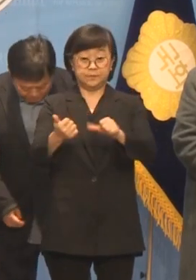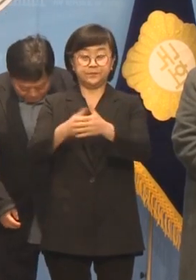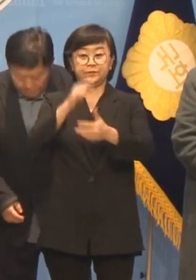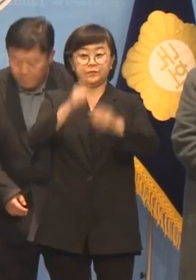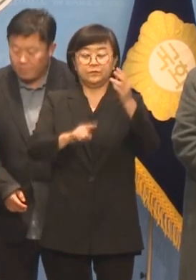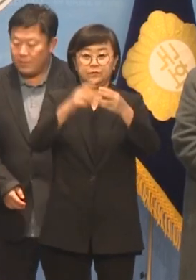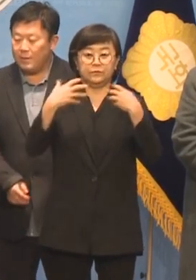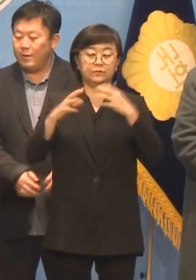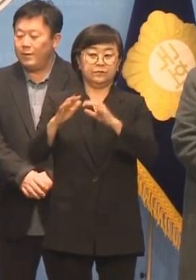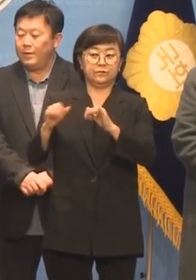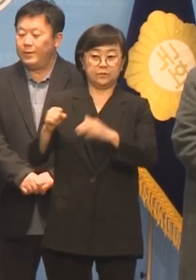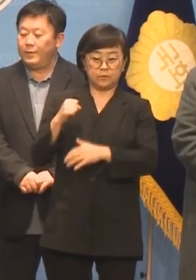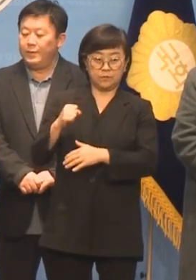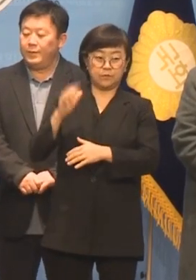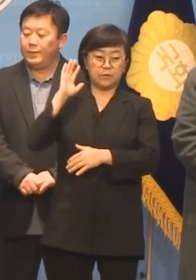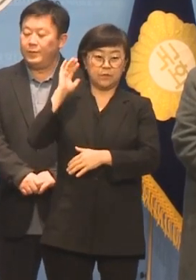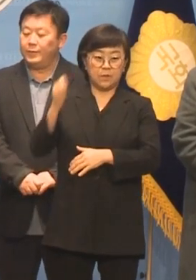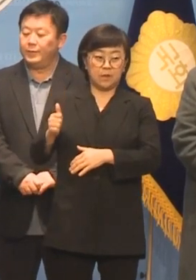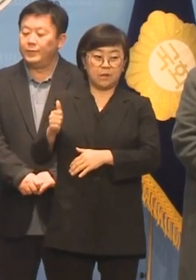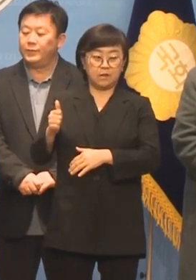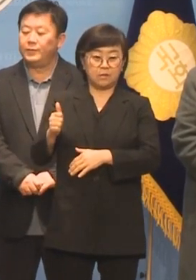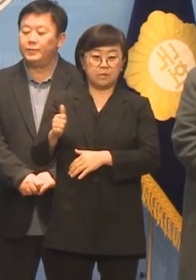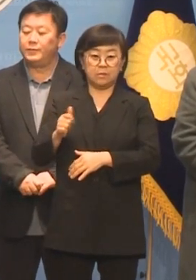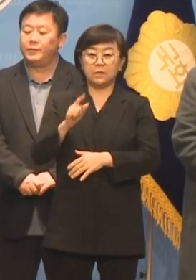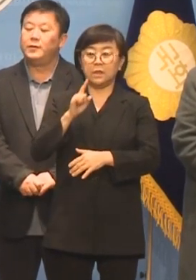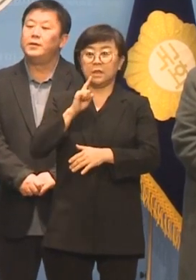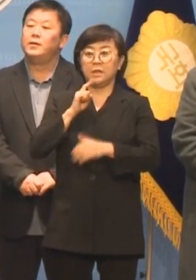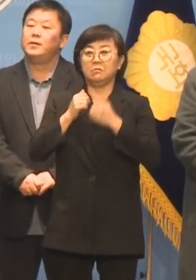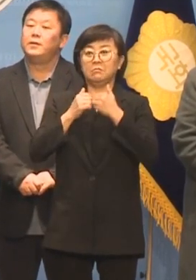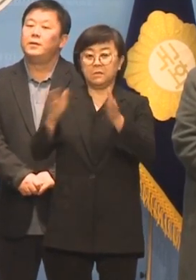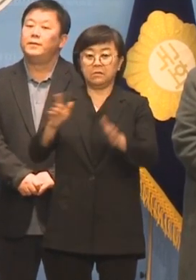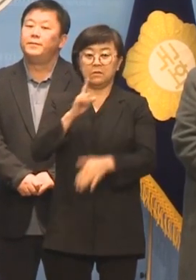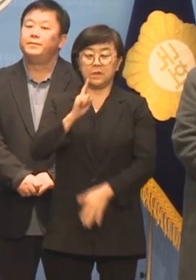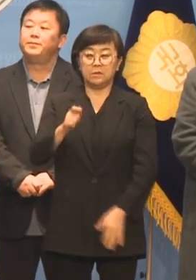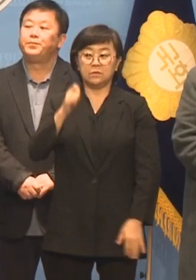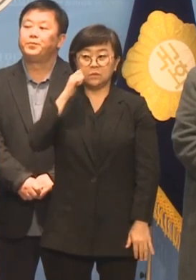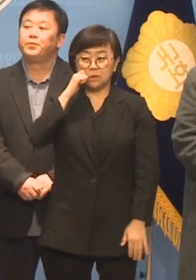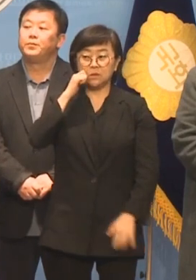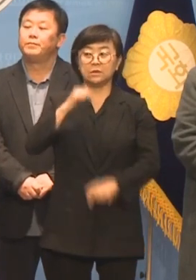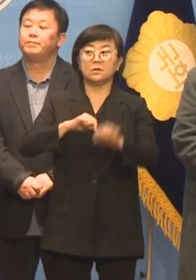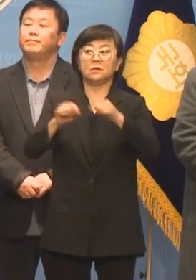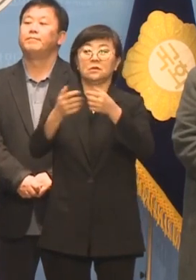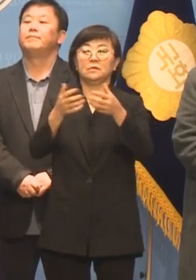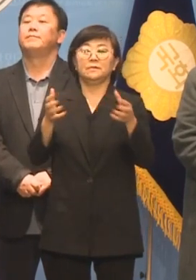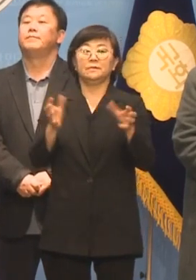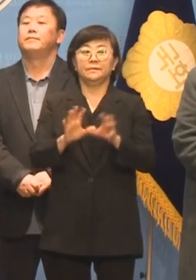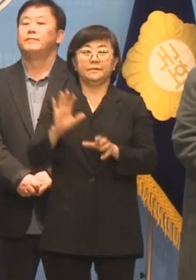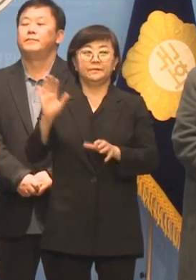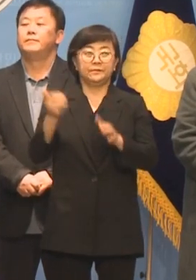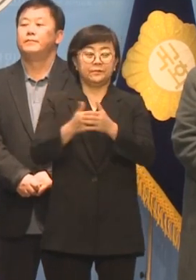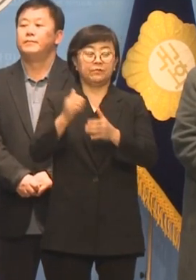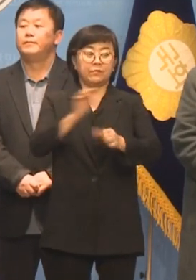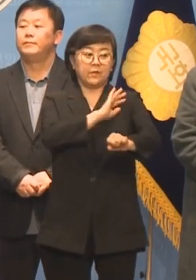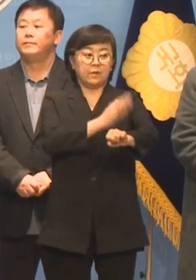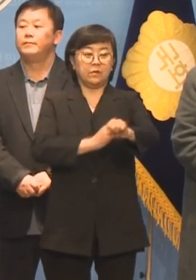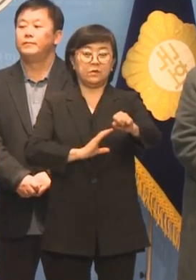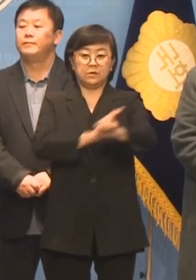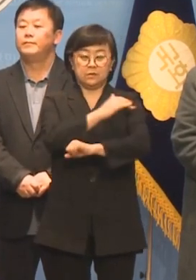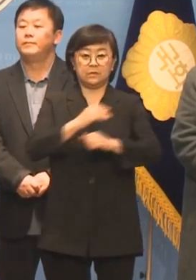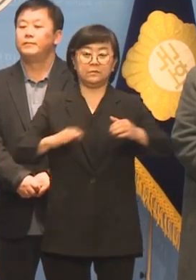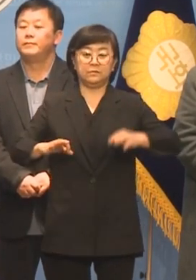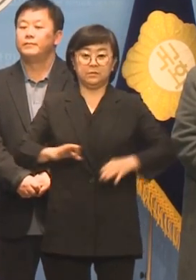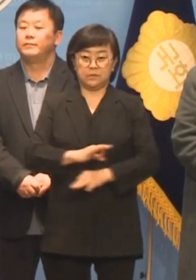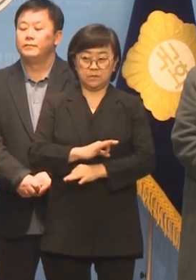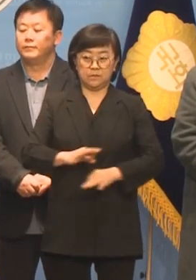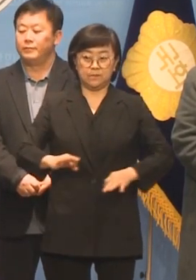정부에서 국민의힘은 대통령에게 싫은 말 한마디도 할 수 없는 정당이 됐습니다. 또한 권력자 비리와